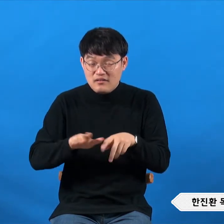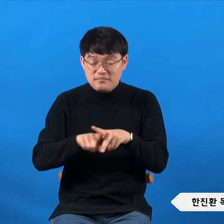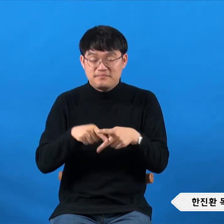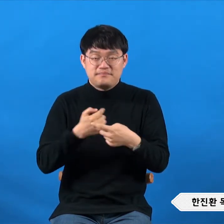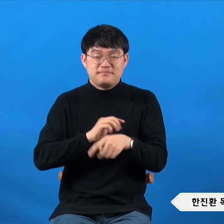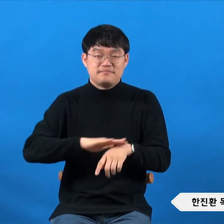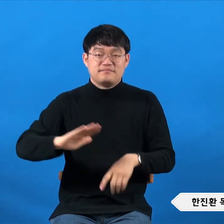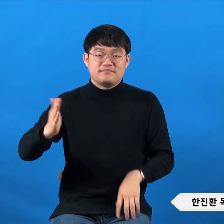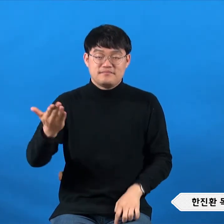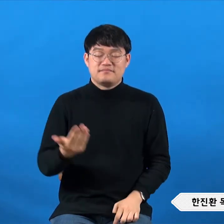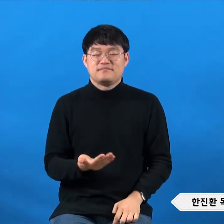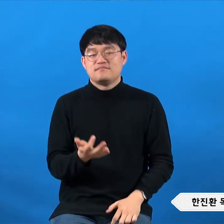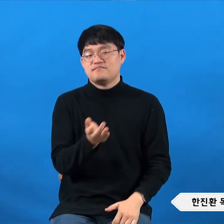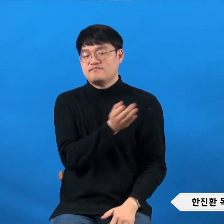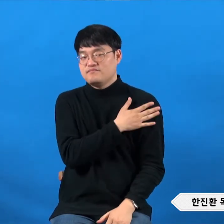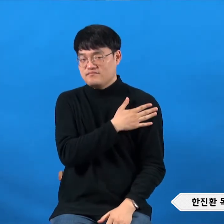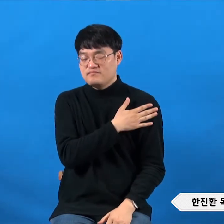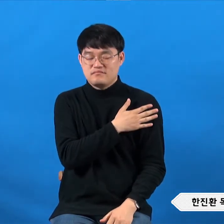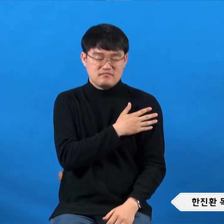예.